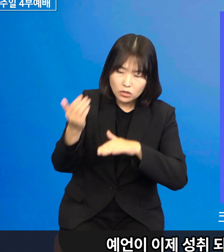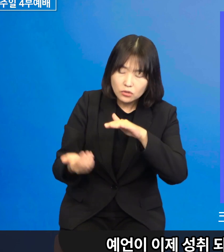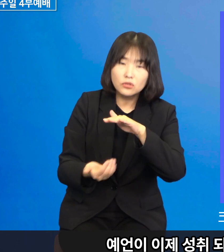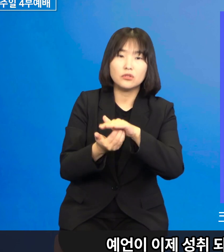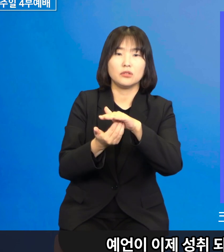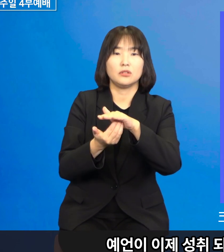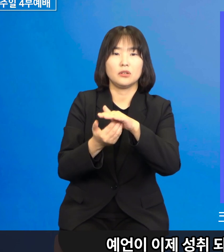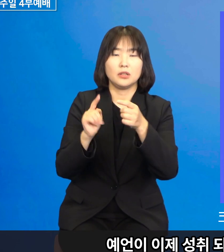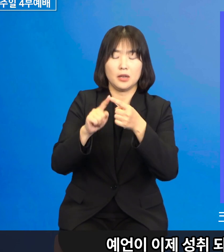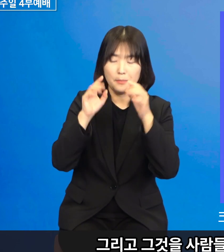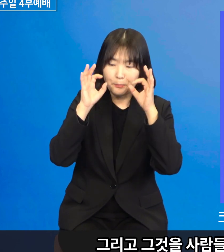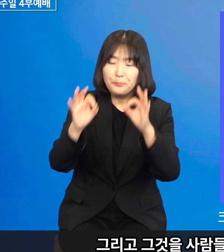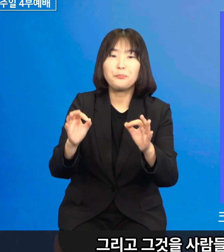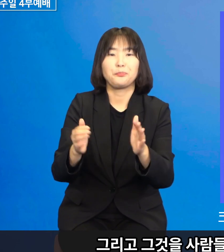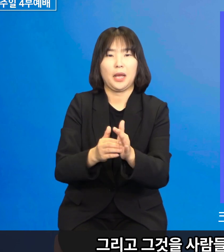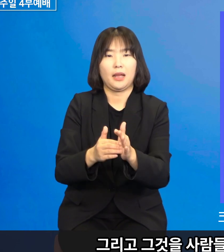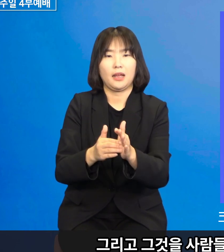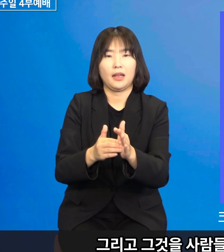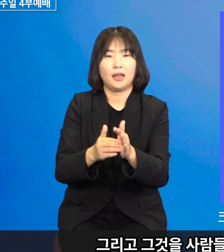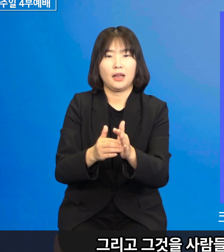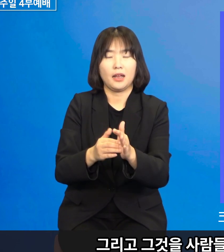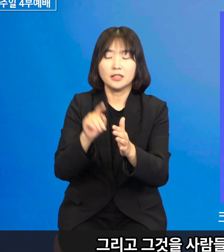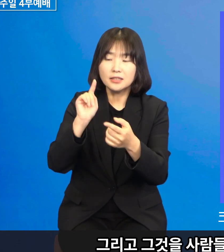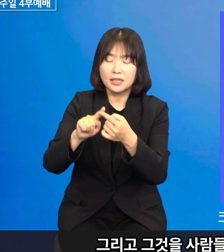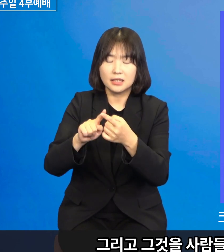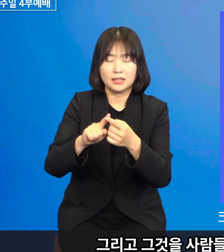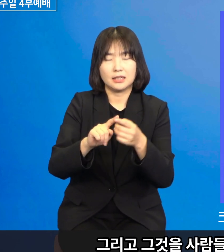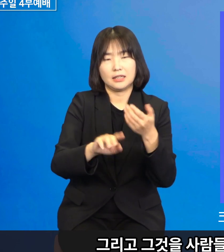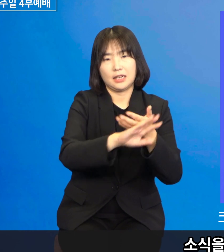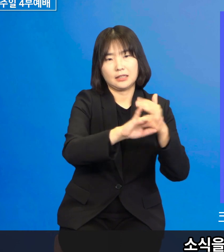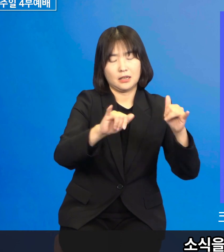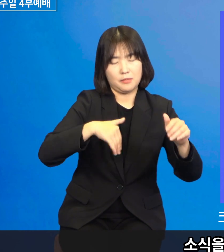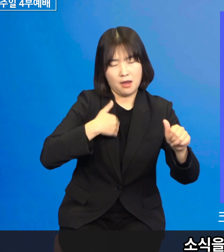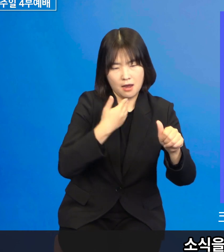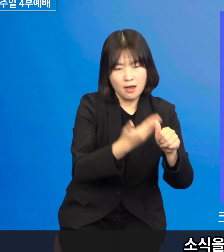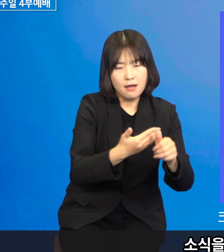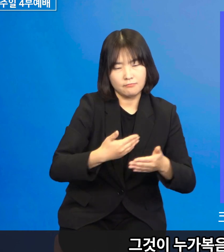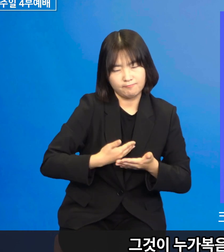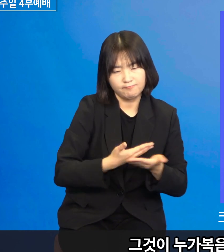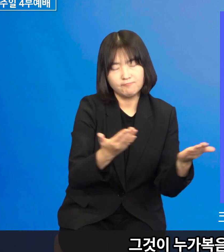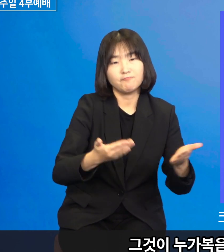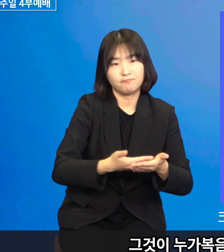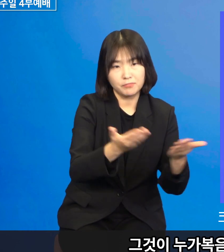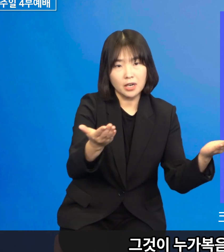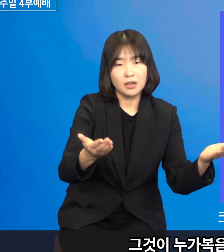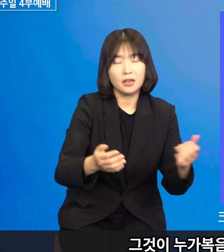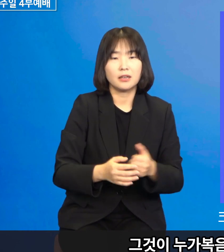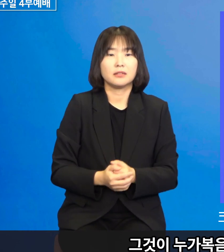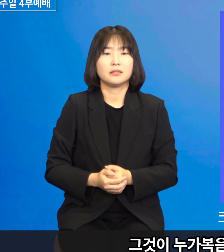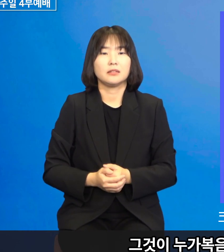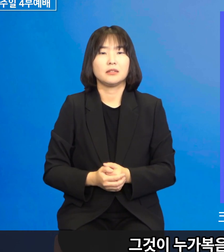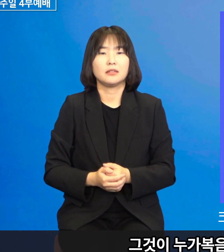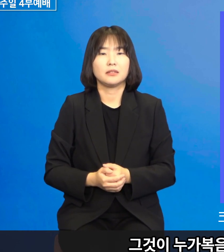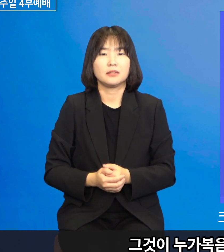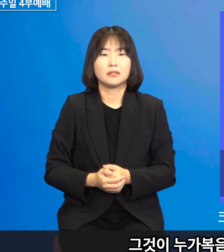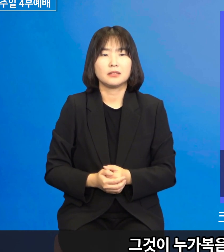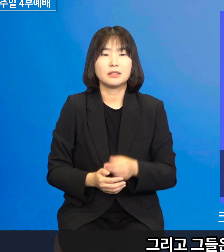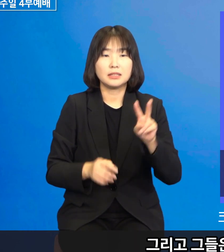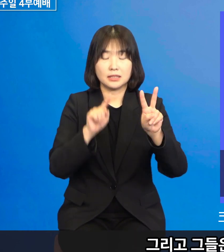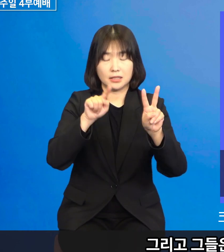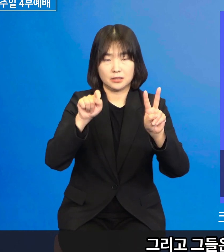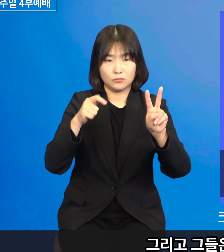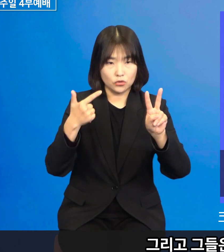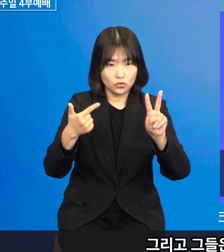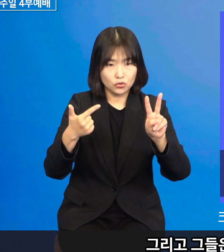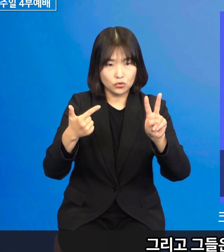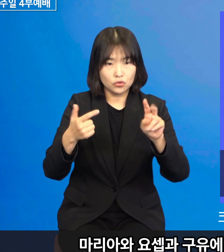것을 본 것이죠. 그리고 그것을 사람들에게 알리기 시작합니다. 소식을 전합니다. 그것이 누가복음 12장 16절이에요.